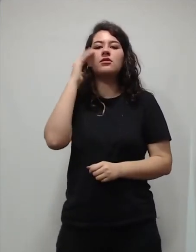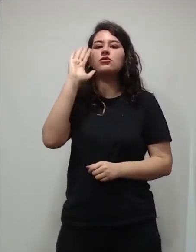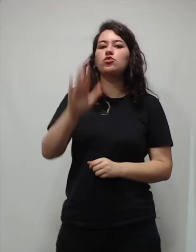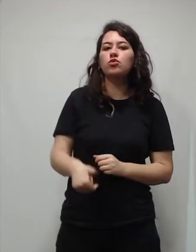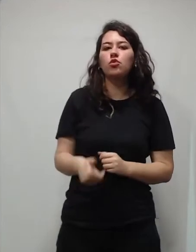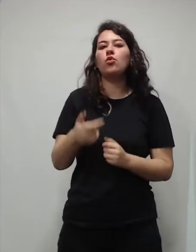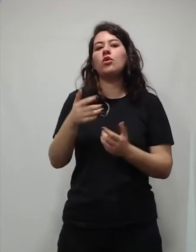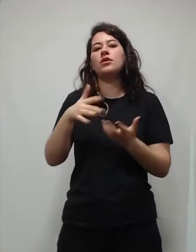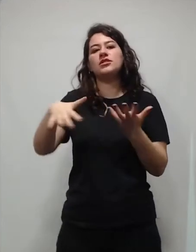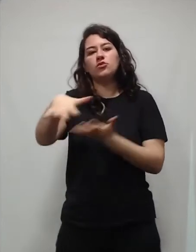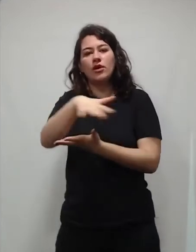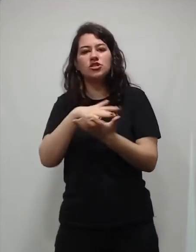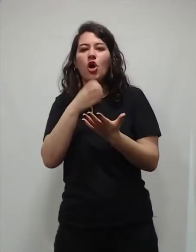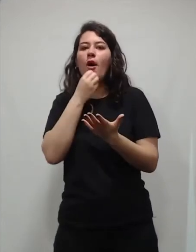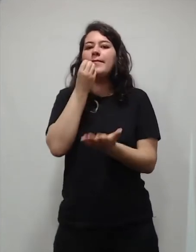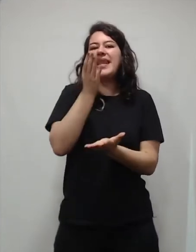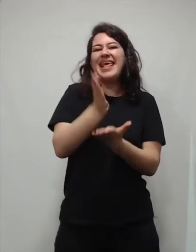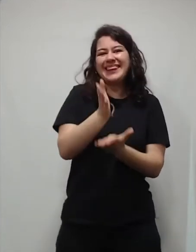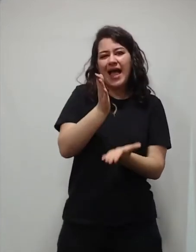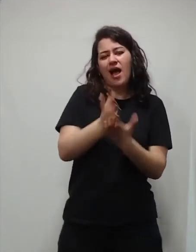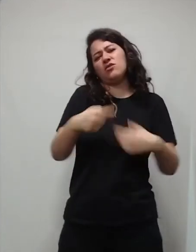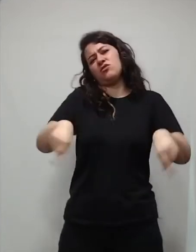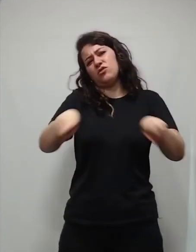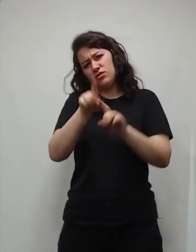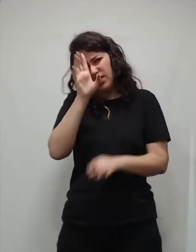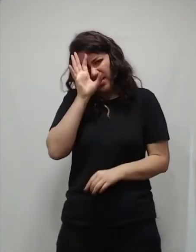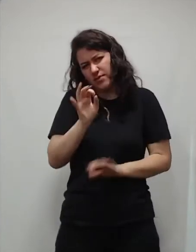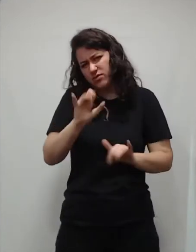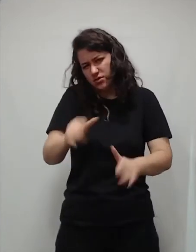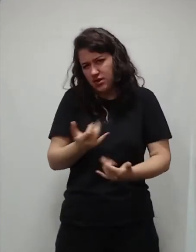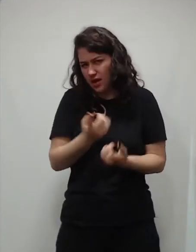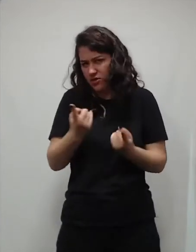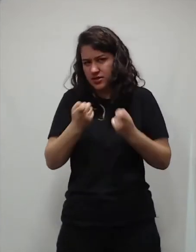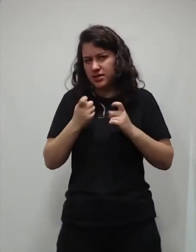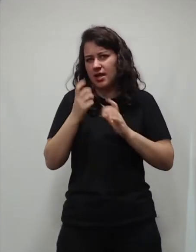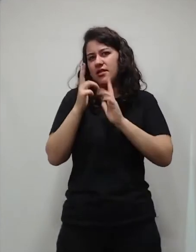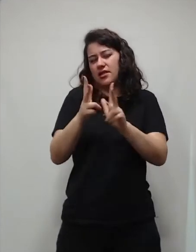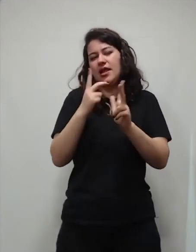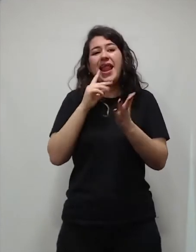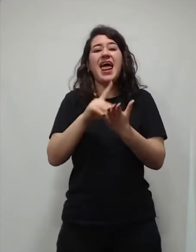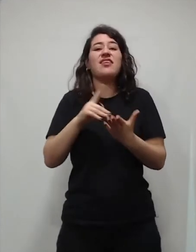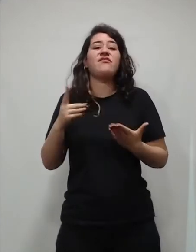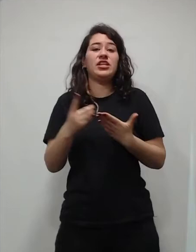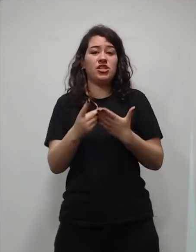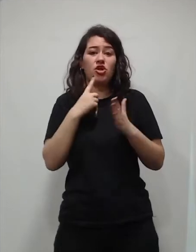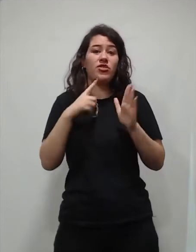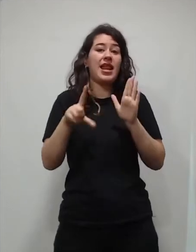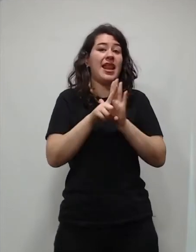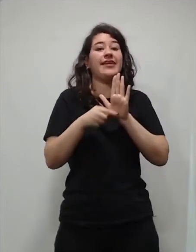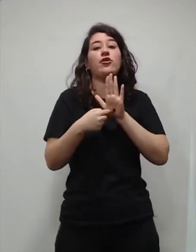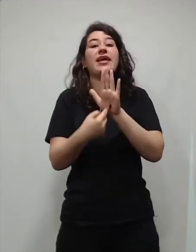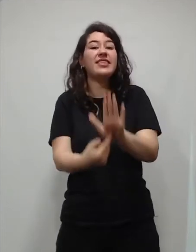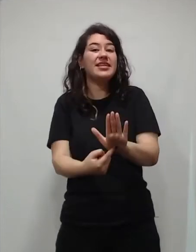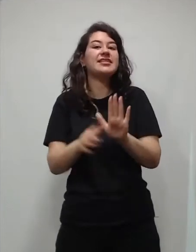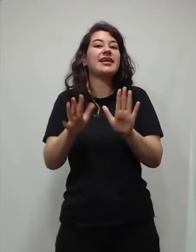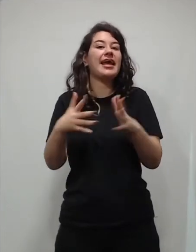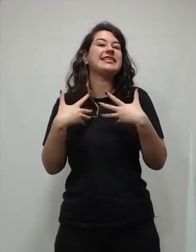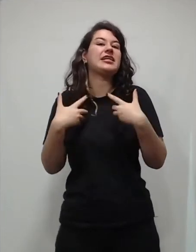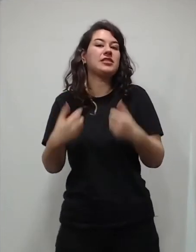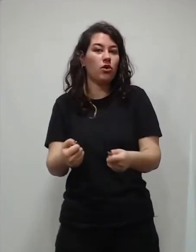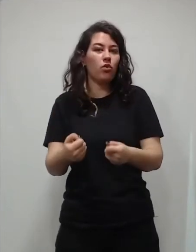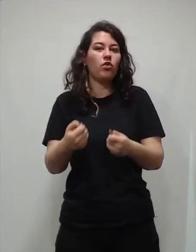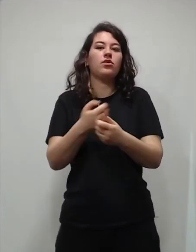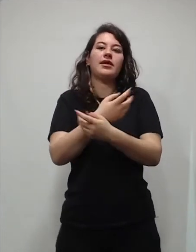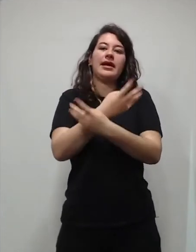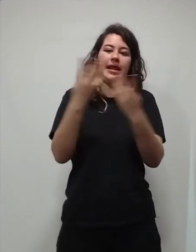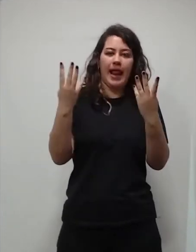con condiciones de estado del bienestar, etcétera, todos sabemos eso, así se define en las leyes internacionales lo que es la salud en